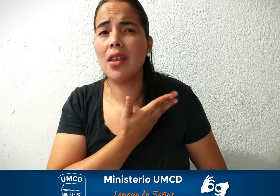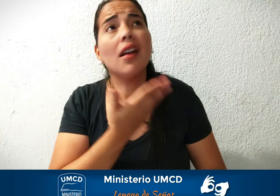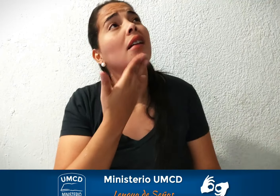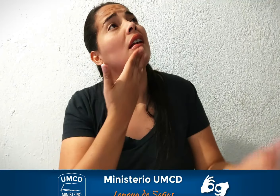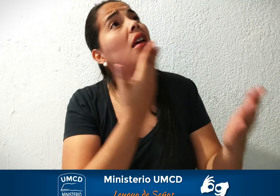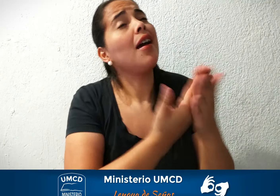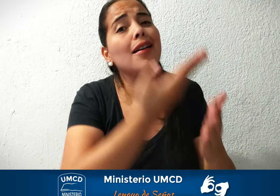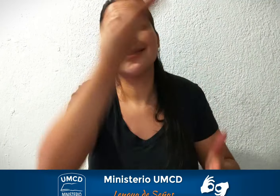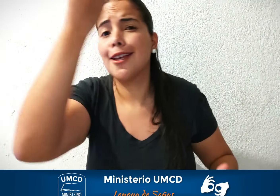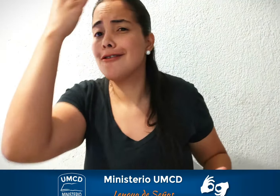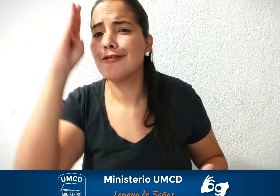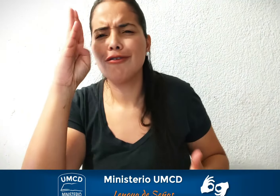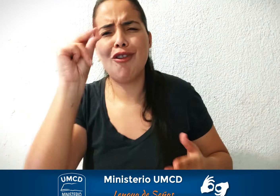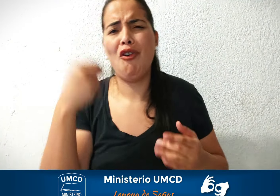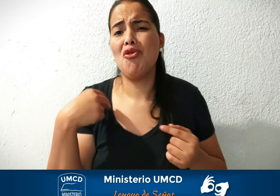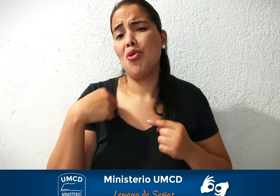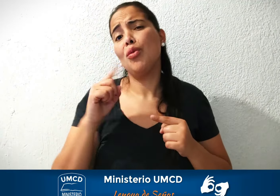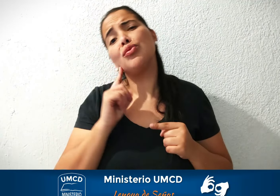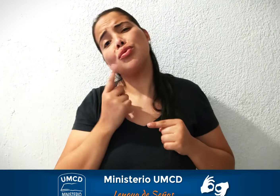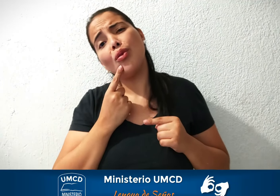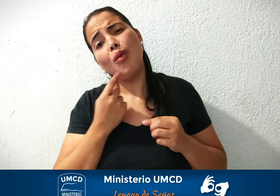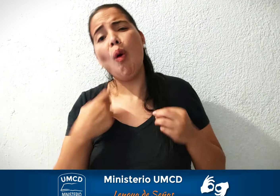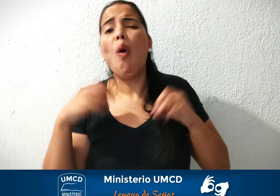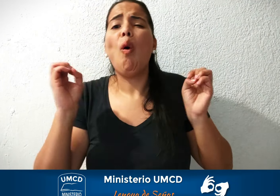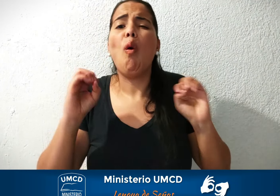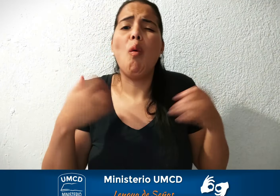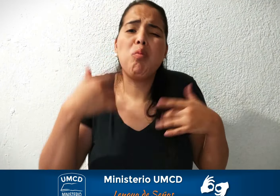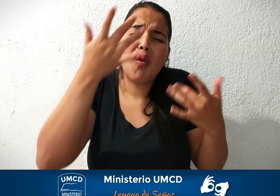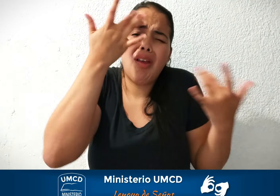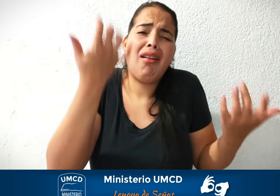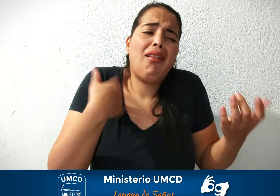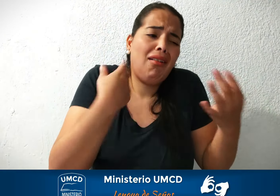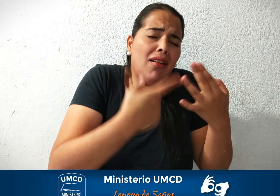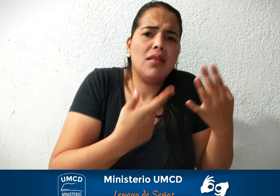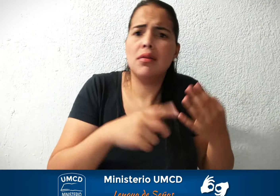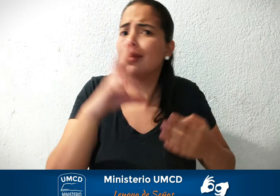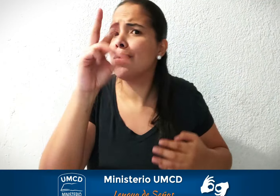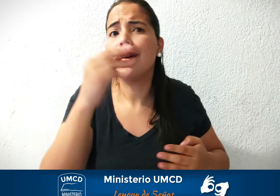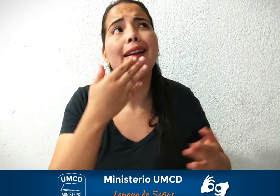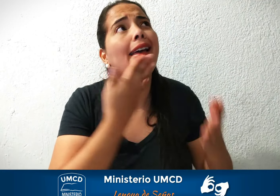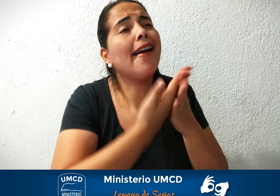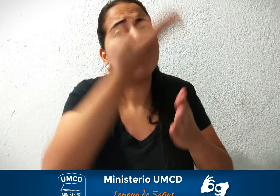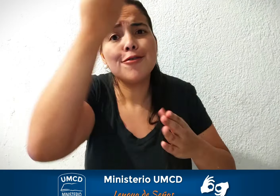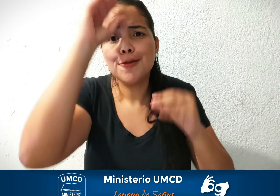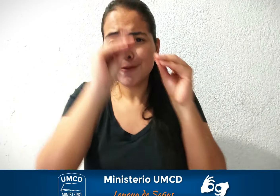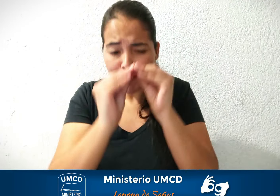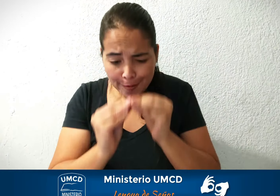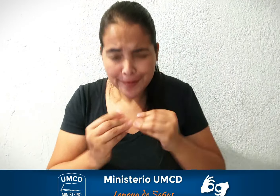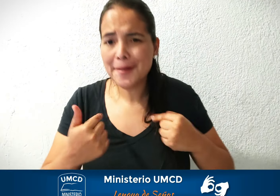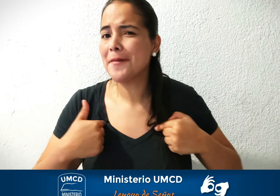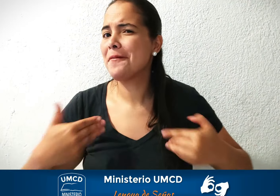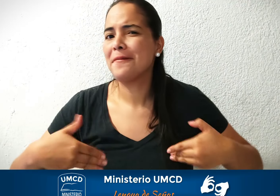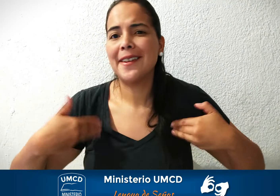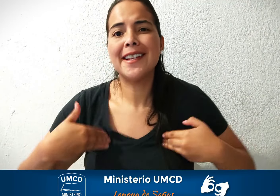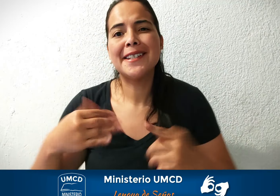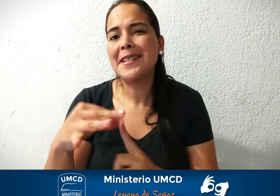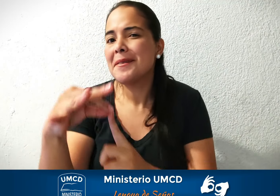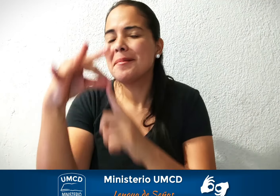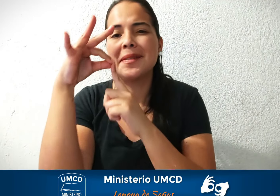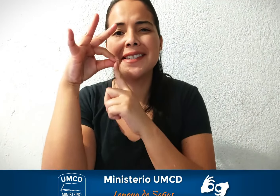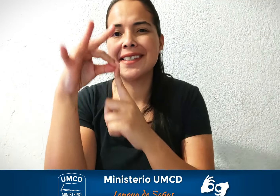el Salvador del mundo, que su poder le daba a él la autoridad y